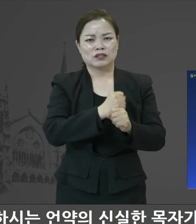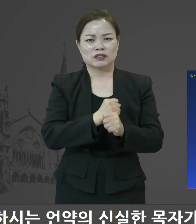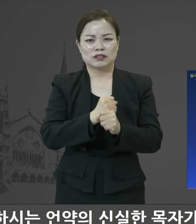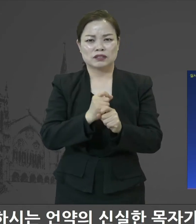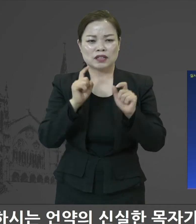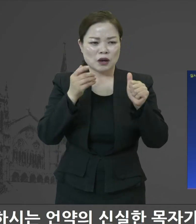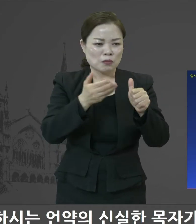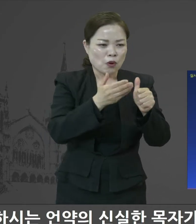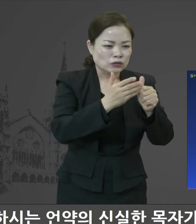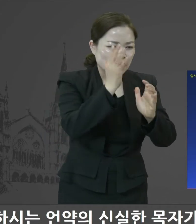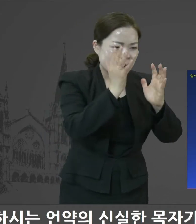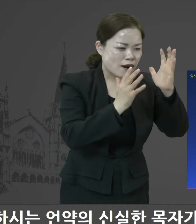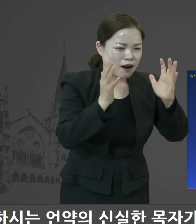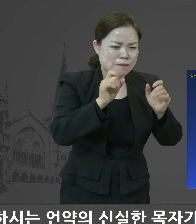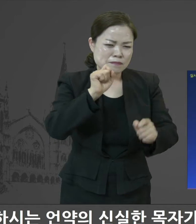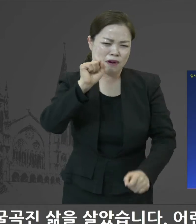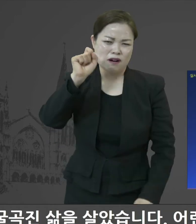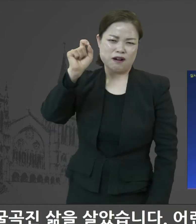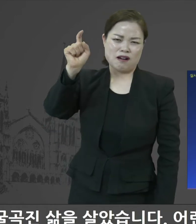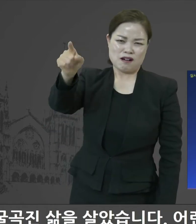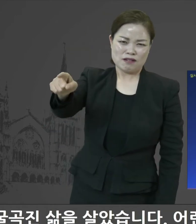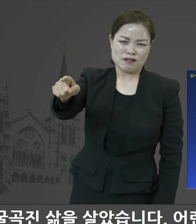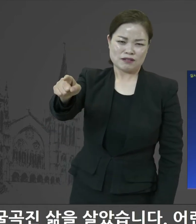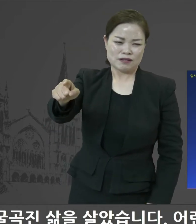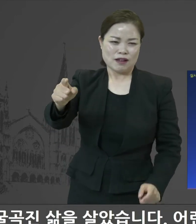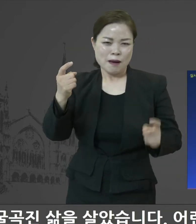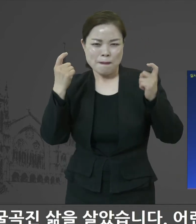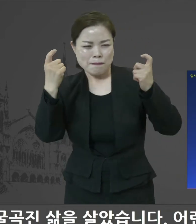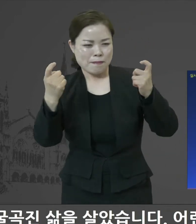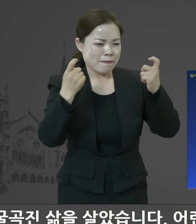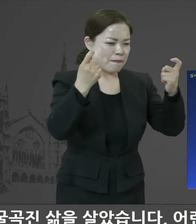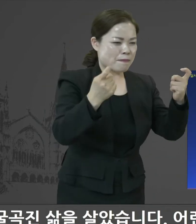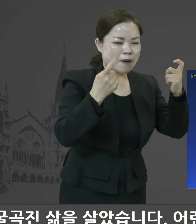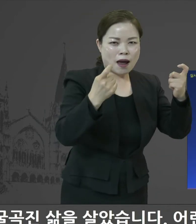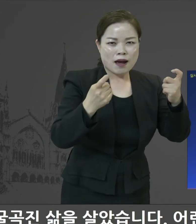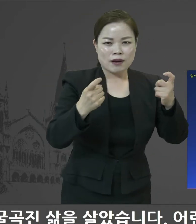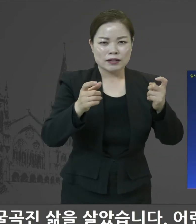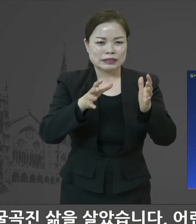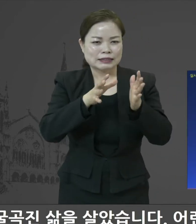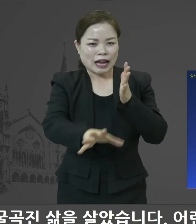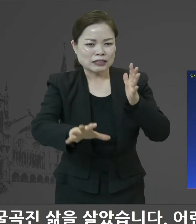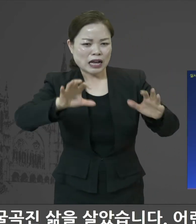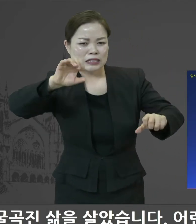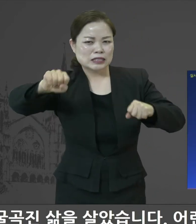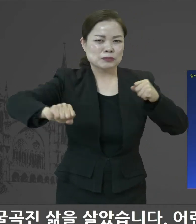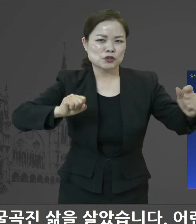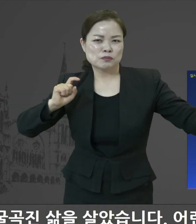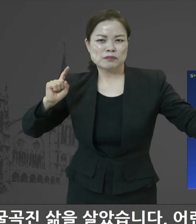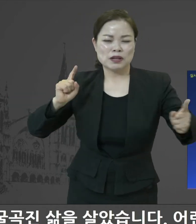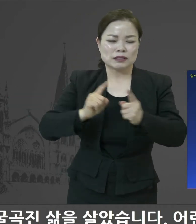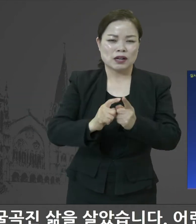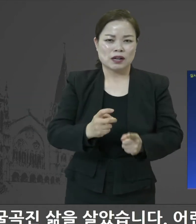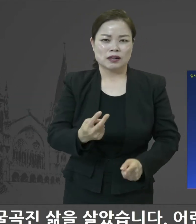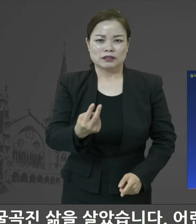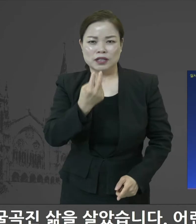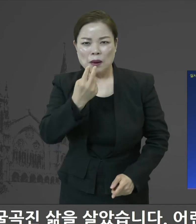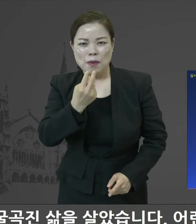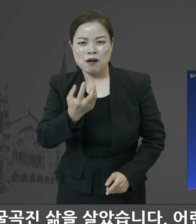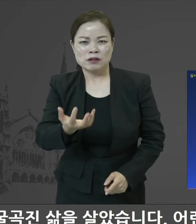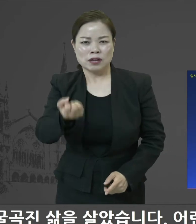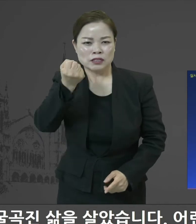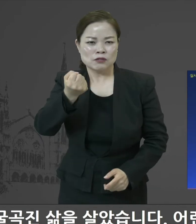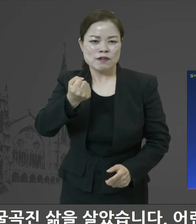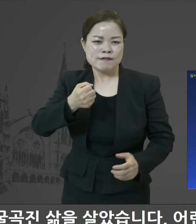목동으로 목초지를 찾아 먼 거리까지 여행을 다니면서 때로는 사나운 짐승떼를 만나서 목숨을 건 싸움을